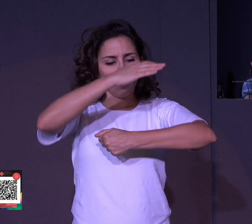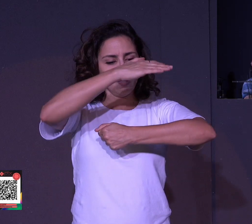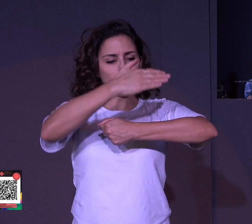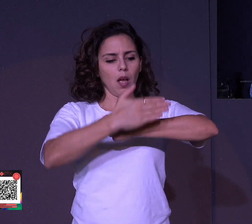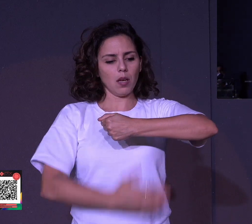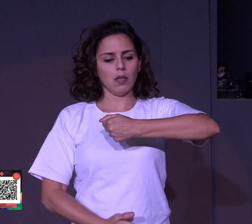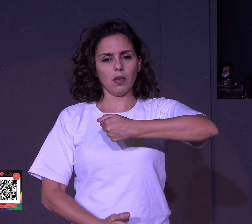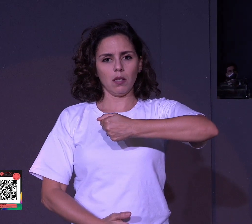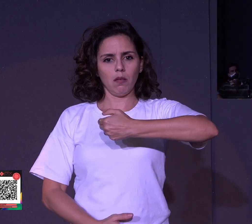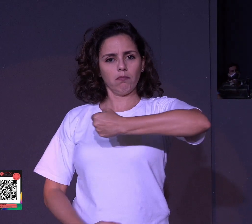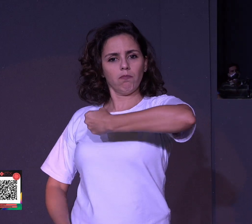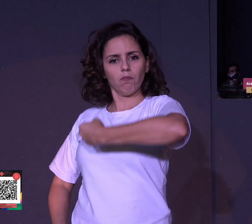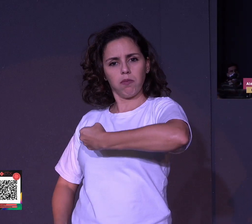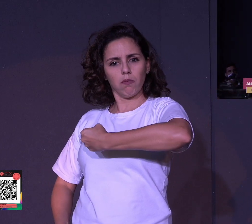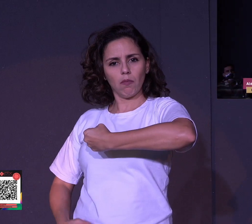Os dardos